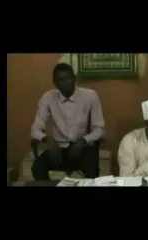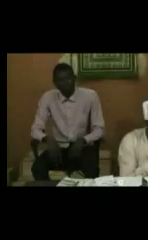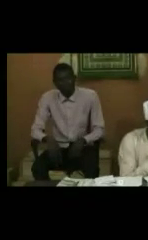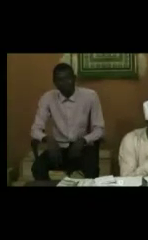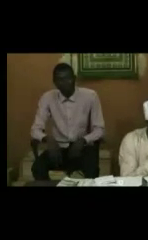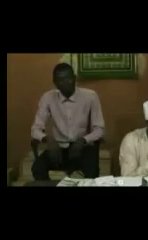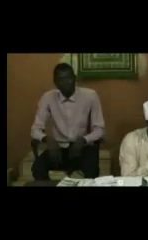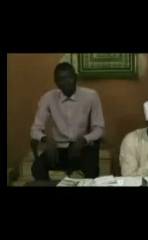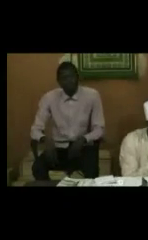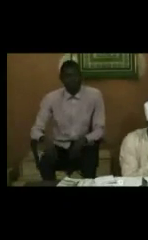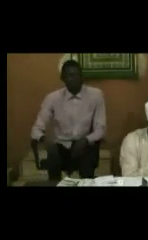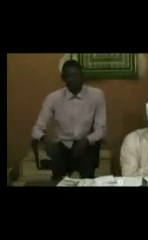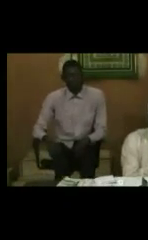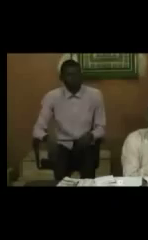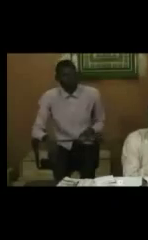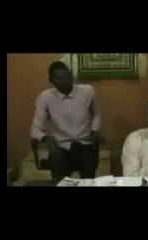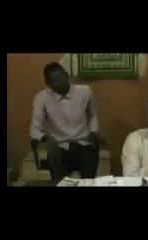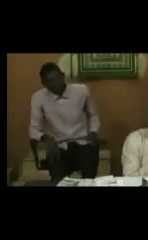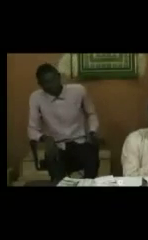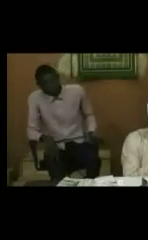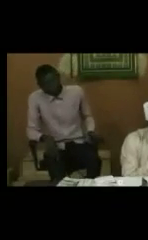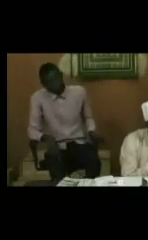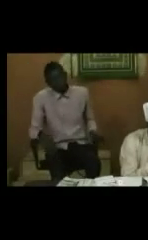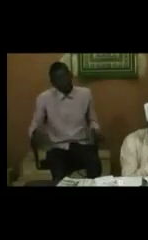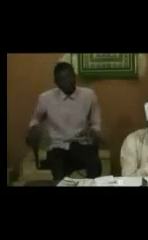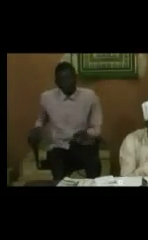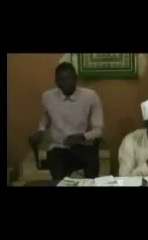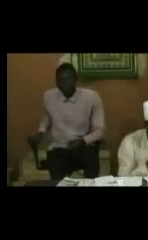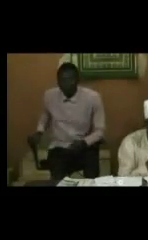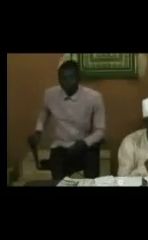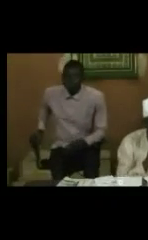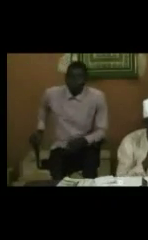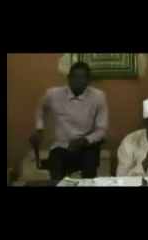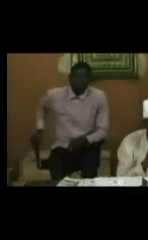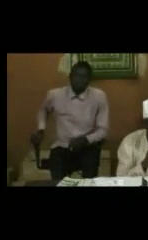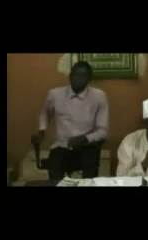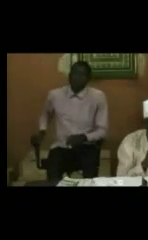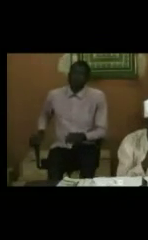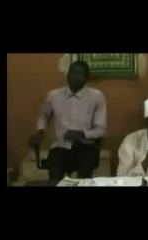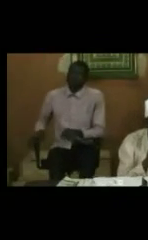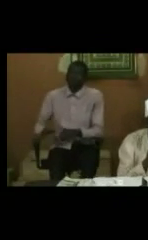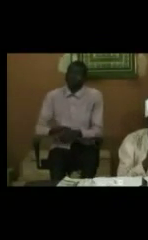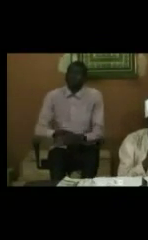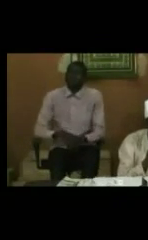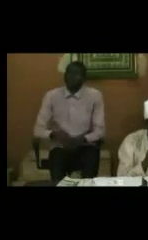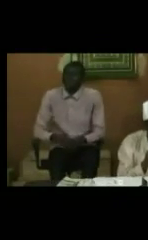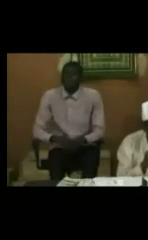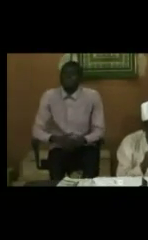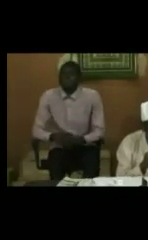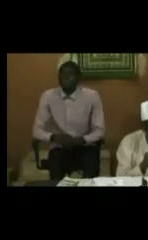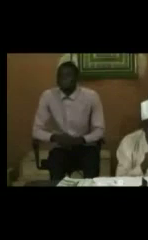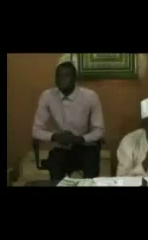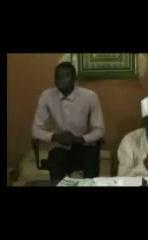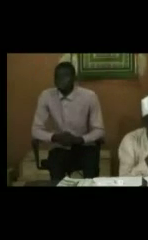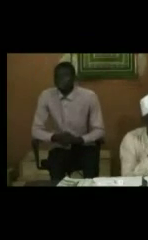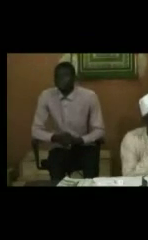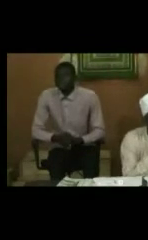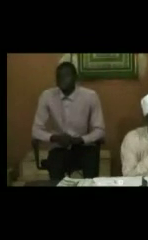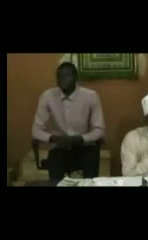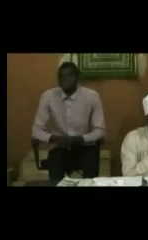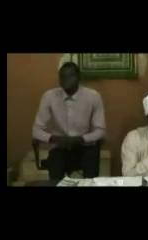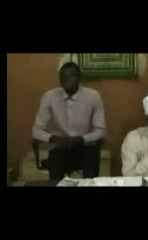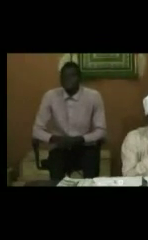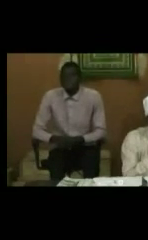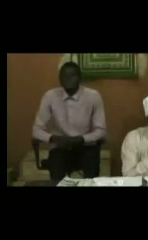ikoku ti o fi se ketekete won kan toju e de ni fa wa inna latafuru bima